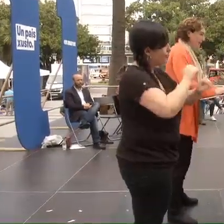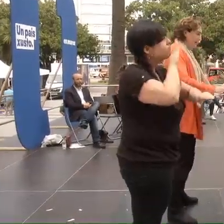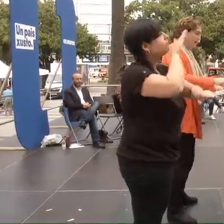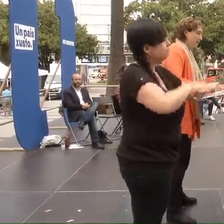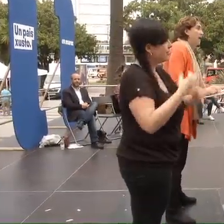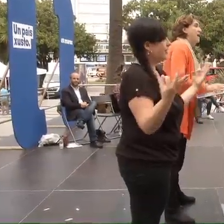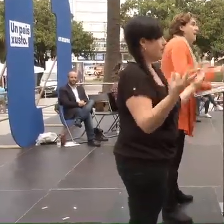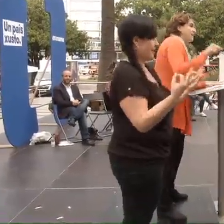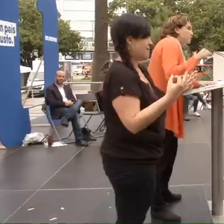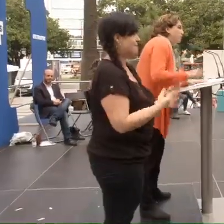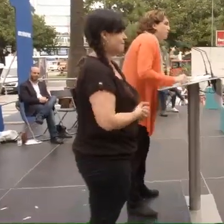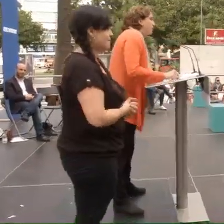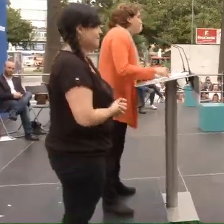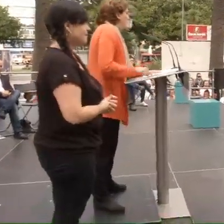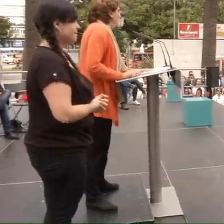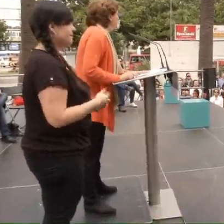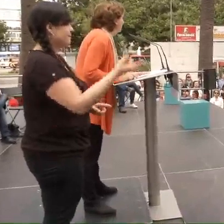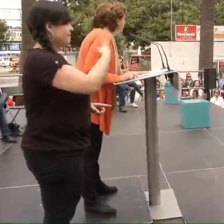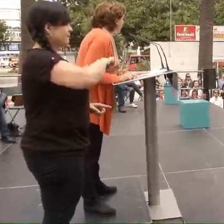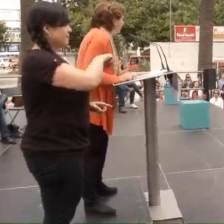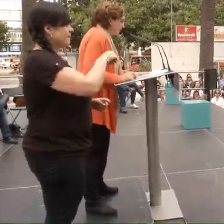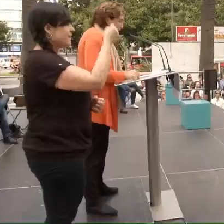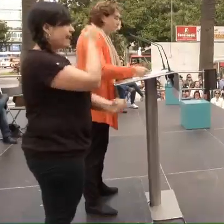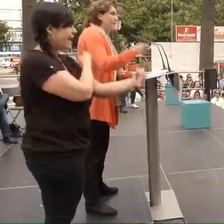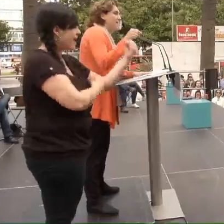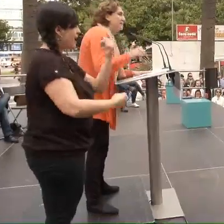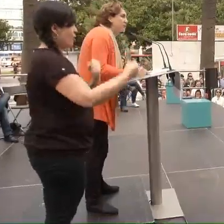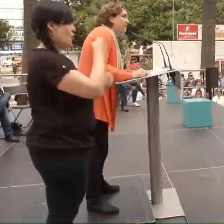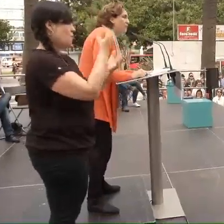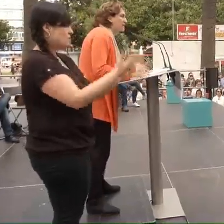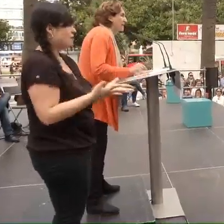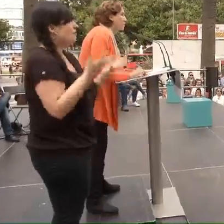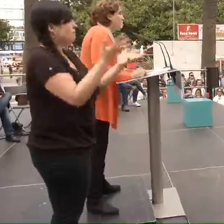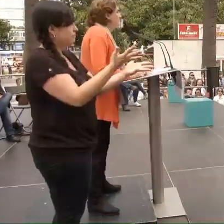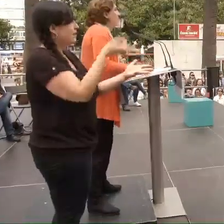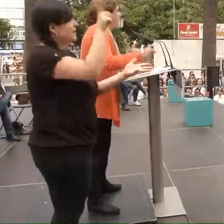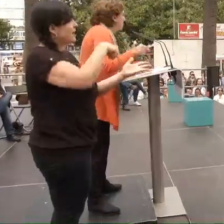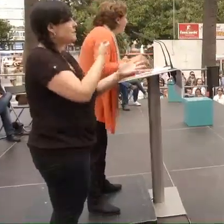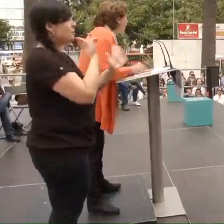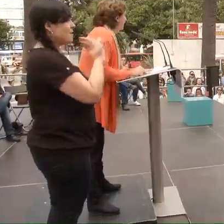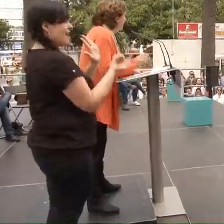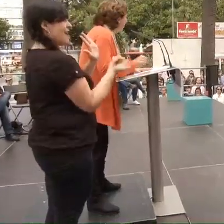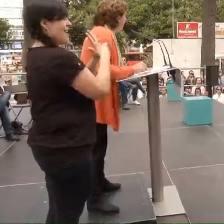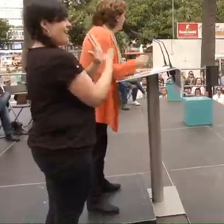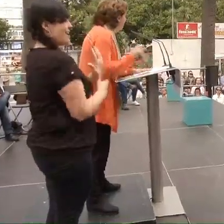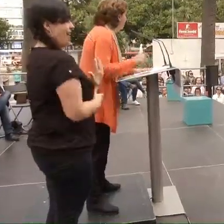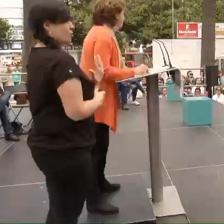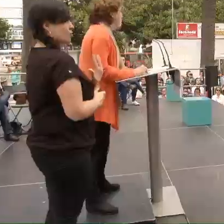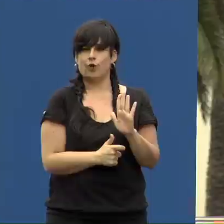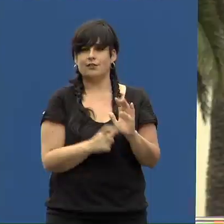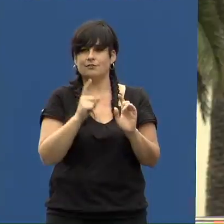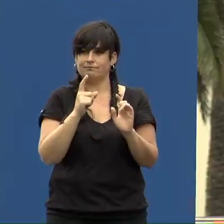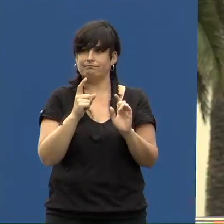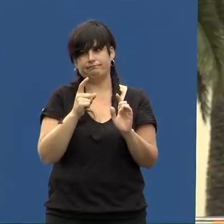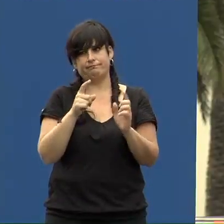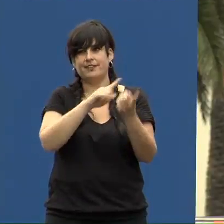con la precariedad. Estamos promoviendo la economía social y cooperativa. Estamos cambiando las cláusulas para favorecer a la pequeña y mediana